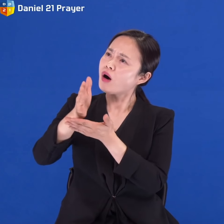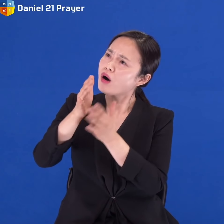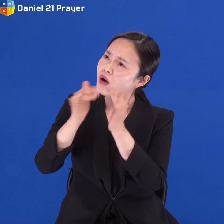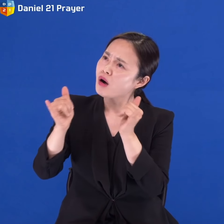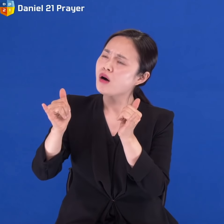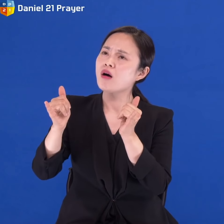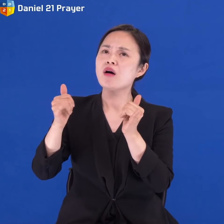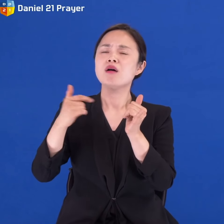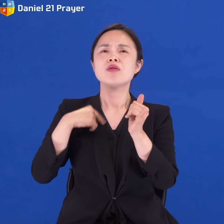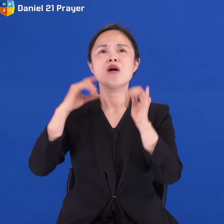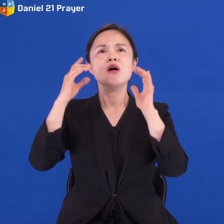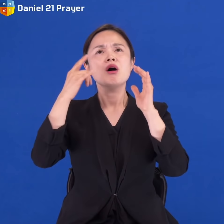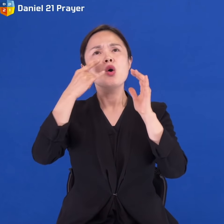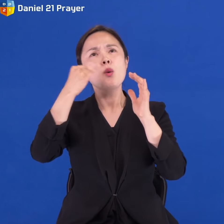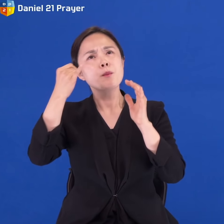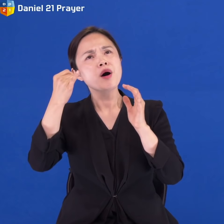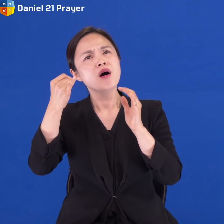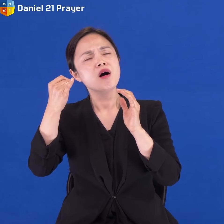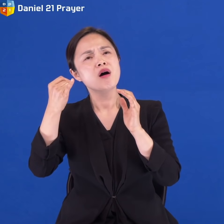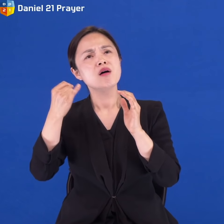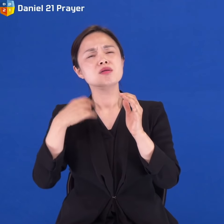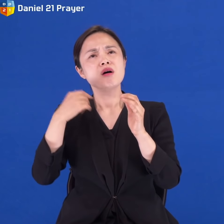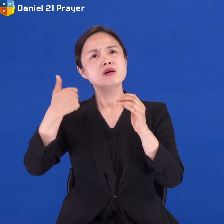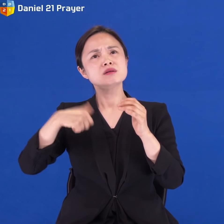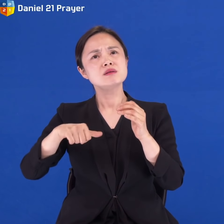애 엄마인지 그리고